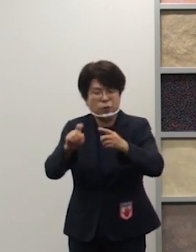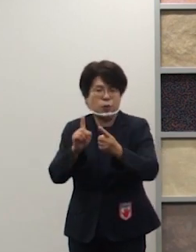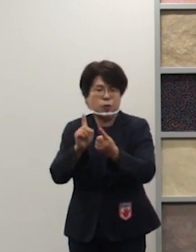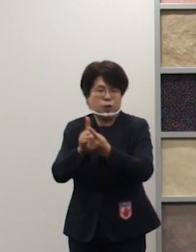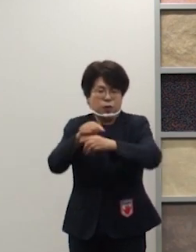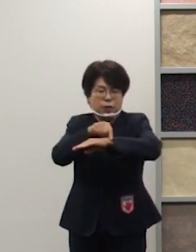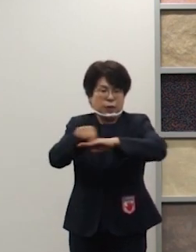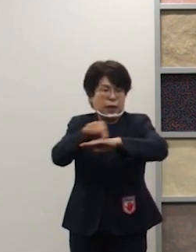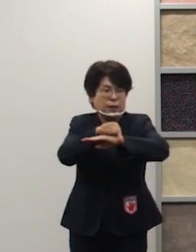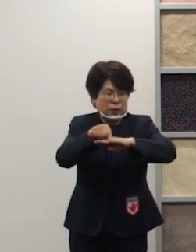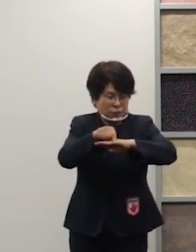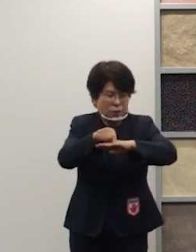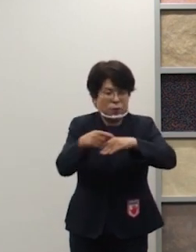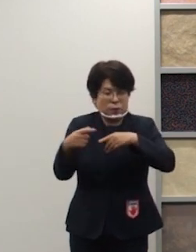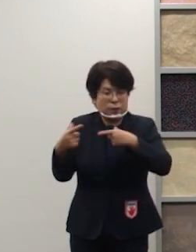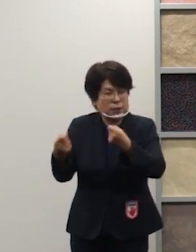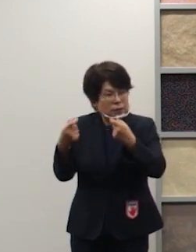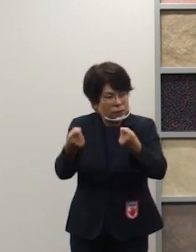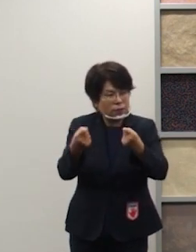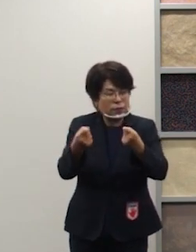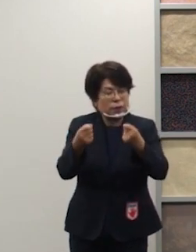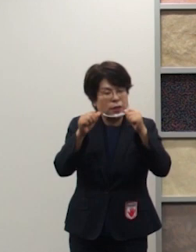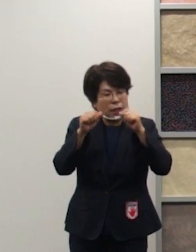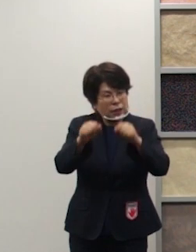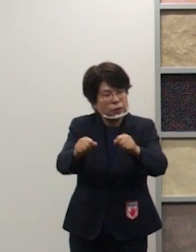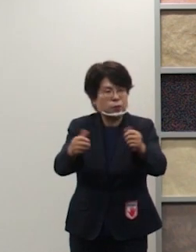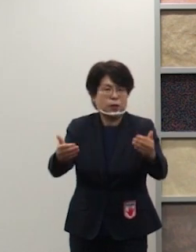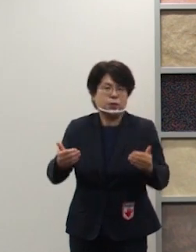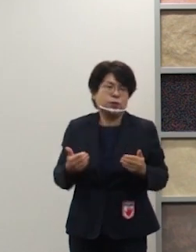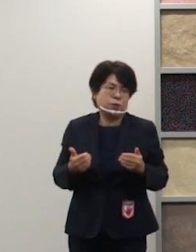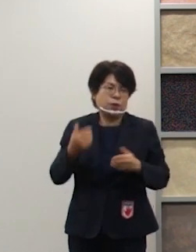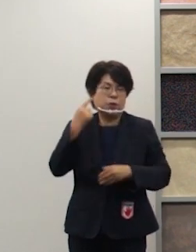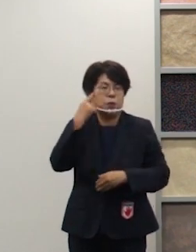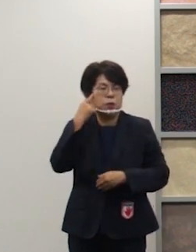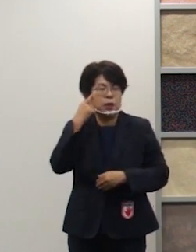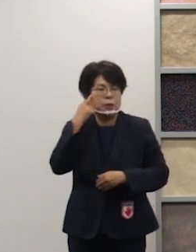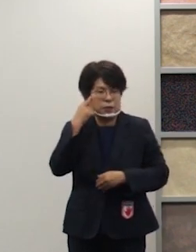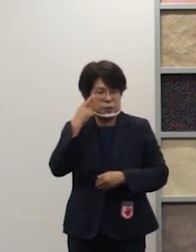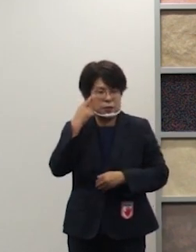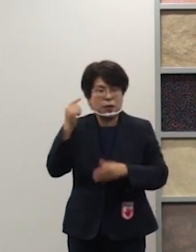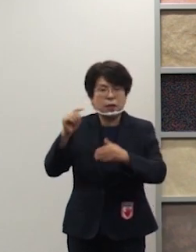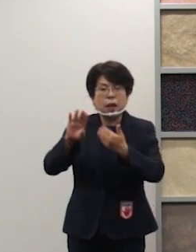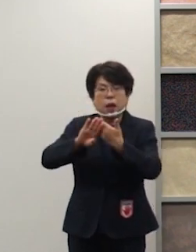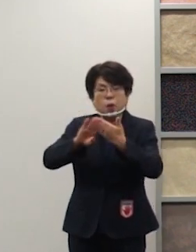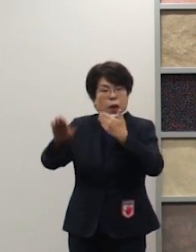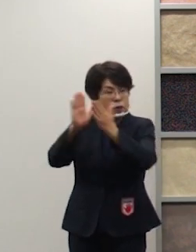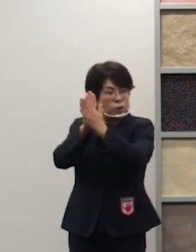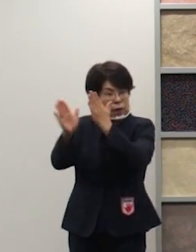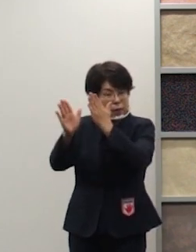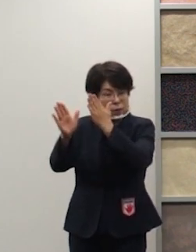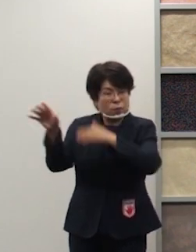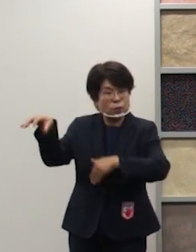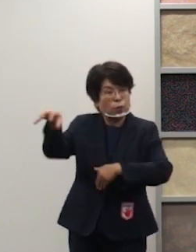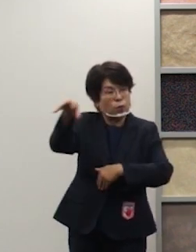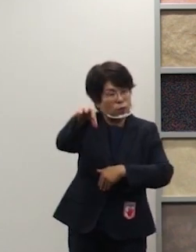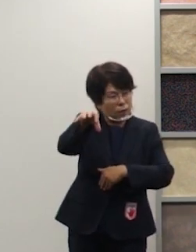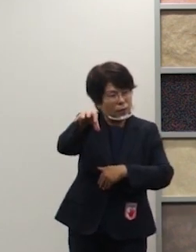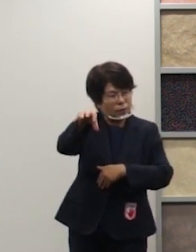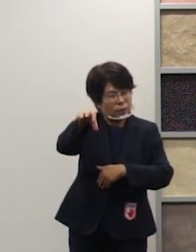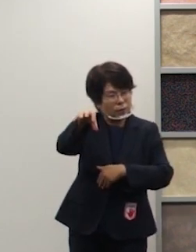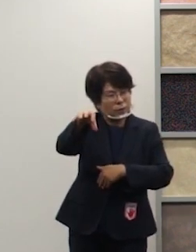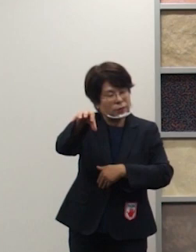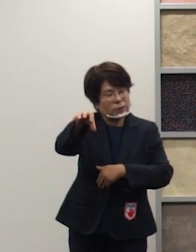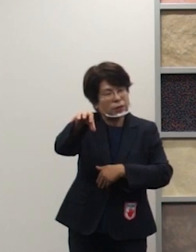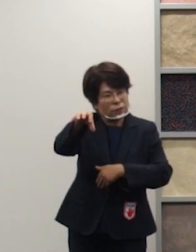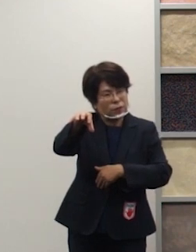というものに移行しなければならないと思っています。他の県ではですね、他の県は分かる、あ